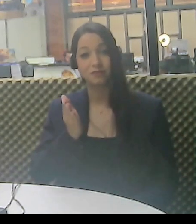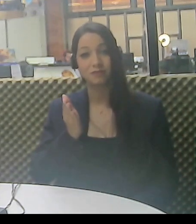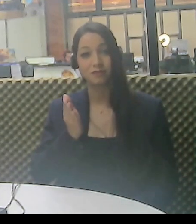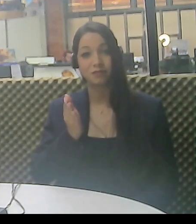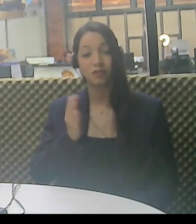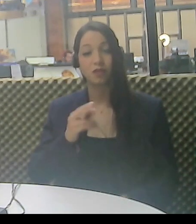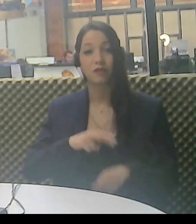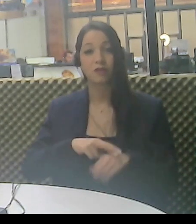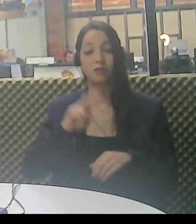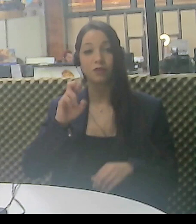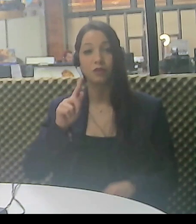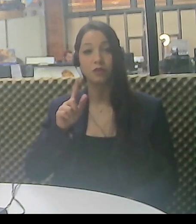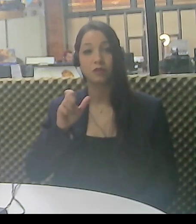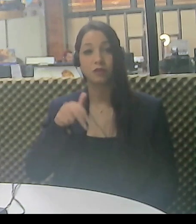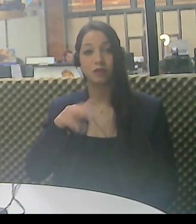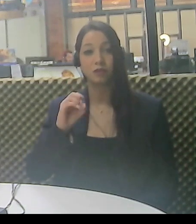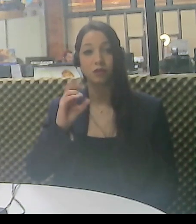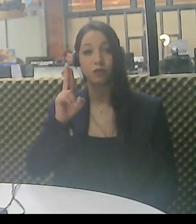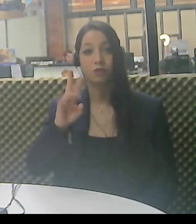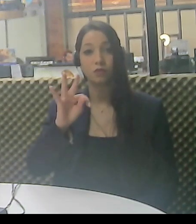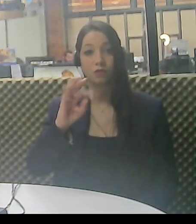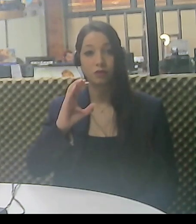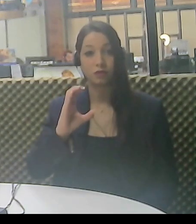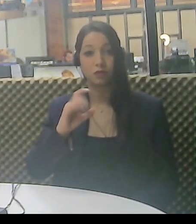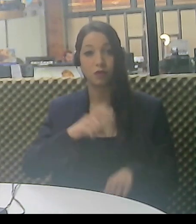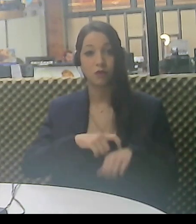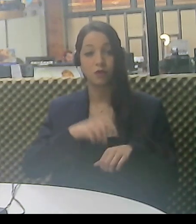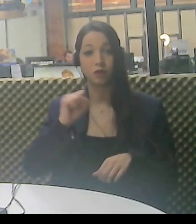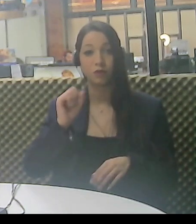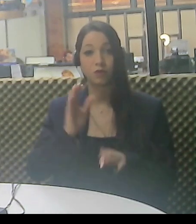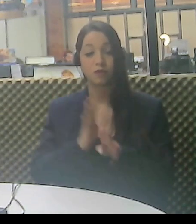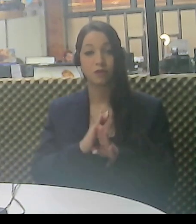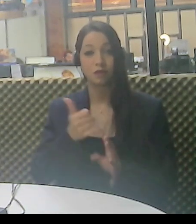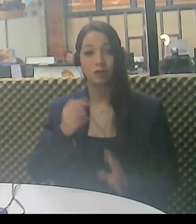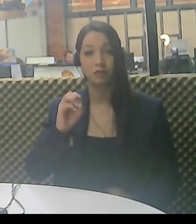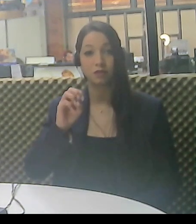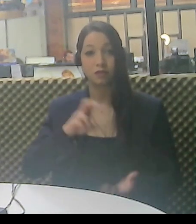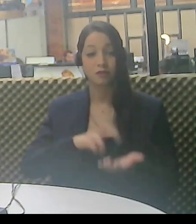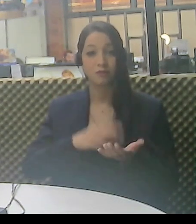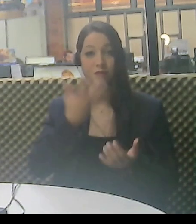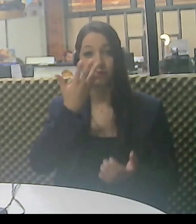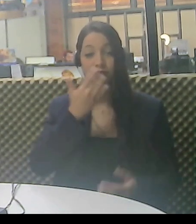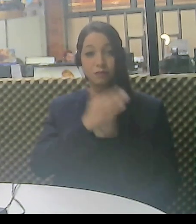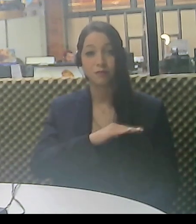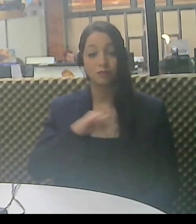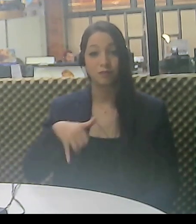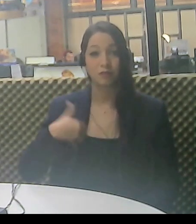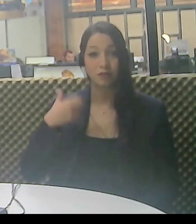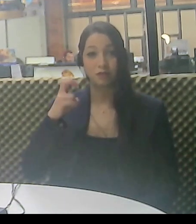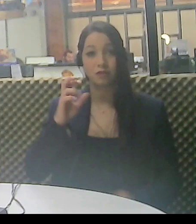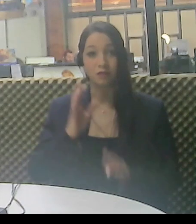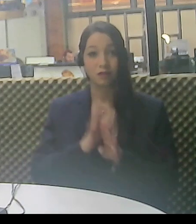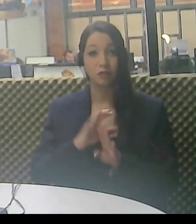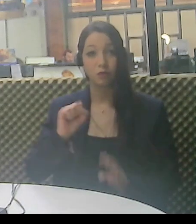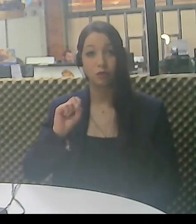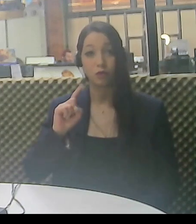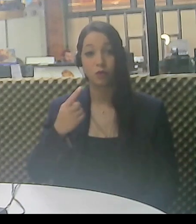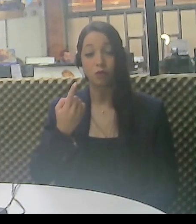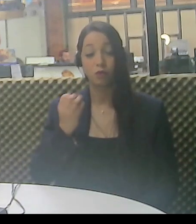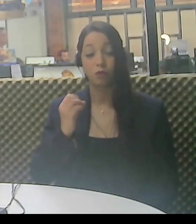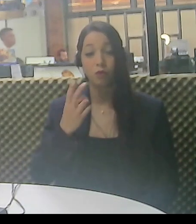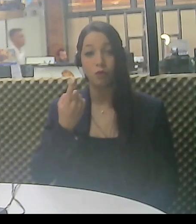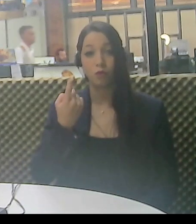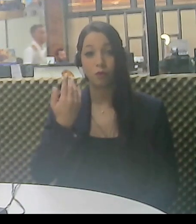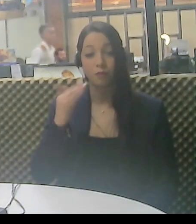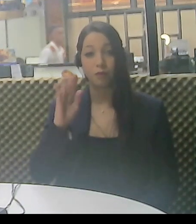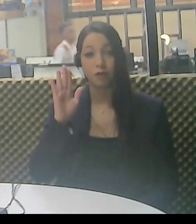Dr. Eugênio Pimentel Arantes, no UTC, das 8 às 10 da manhã para crianças de 5 a 8 anos, ou de 1h30 da